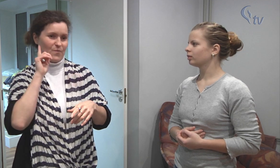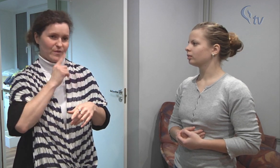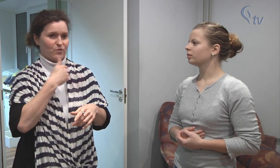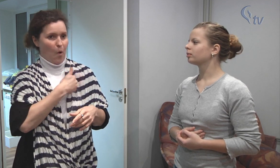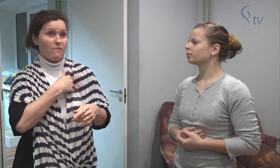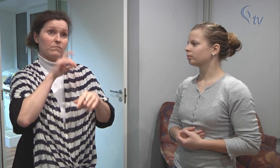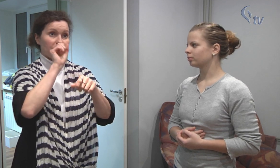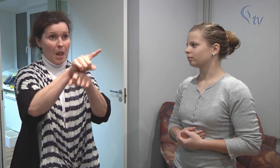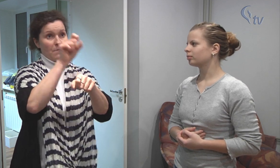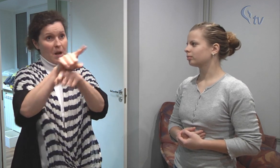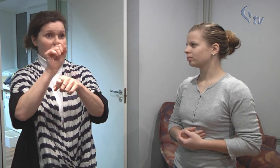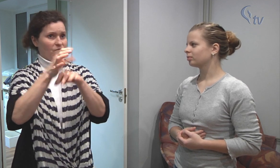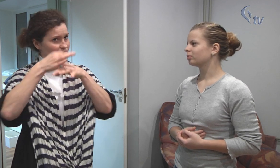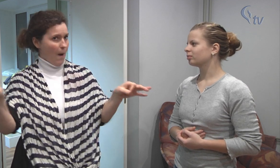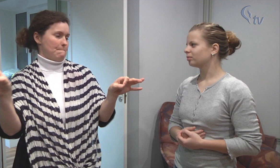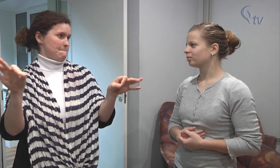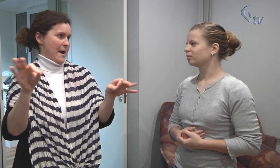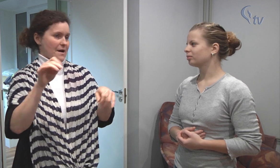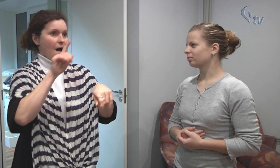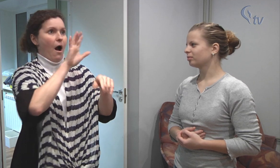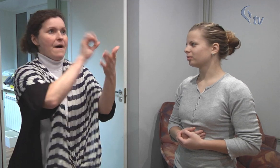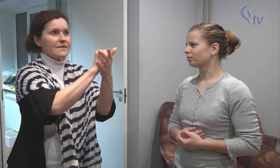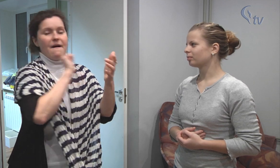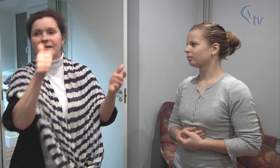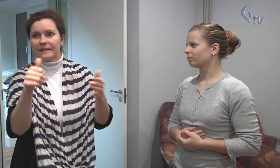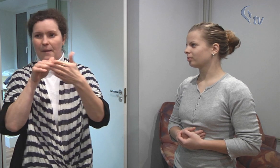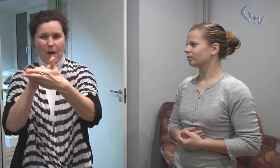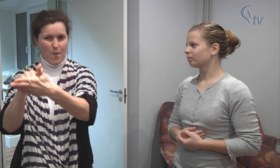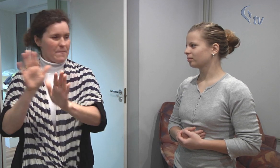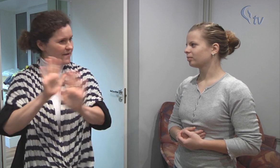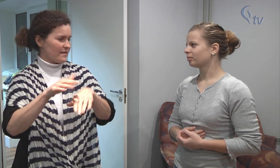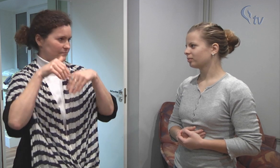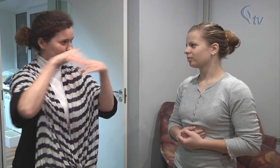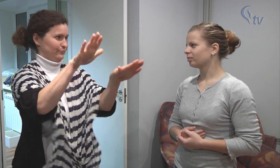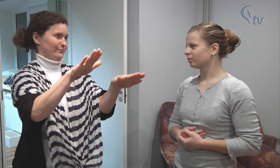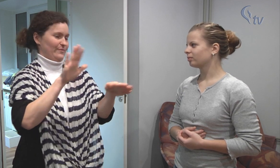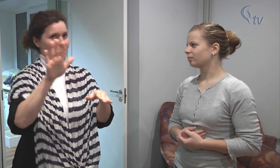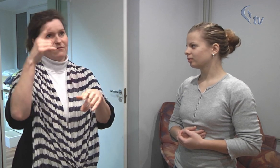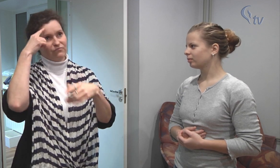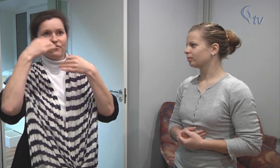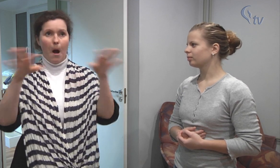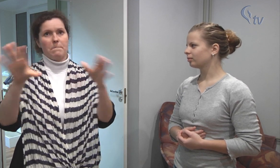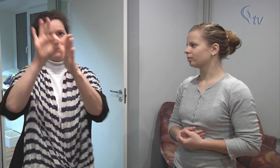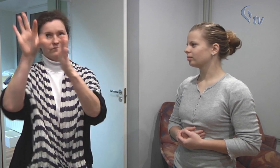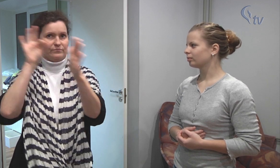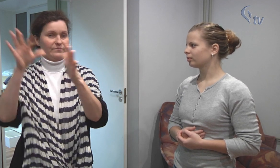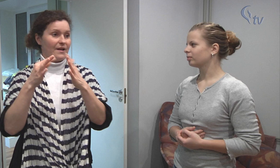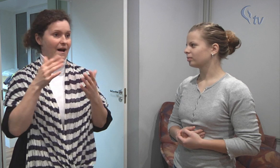broneerima kindlalt ühte aega, vaid et see oleks vaba, et see tõlgi broneeritus ei mõjutaks kurdi valikuid. Eesti